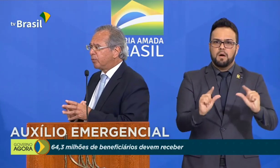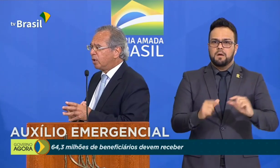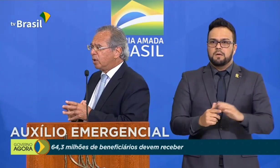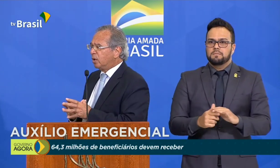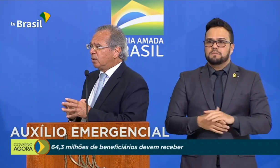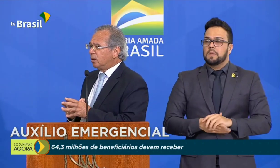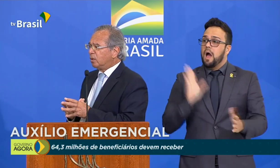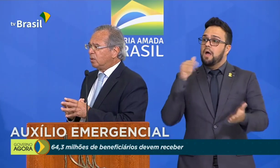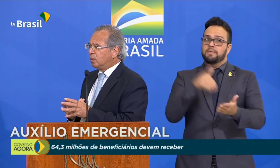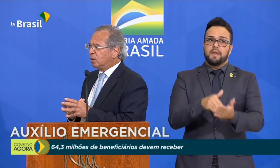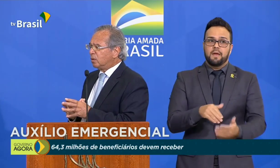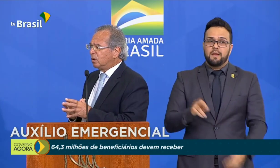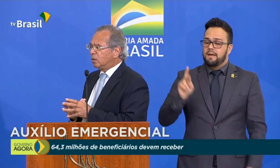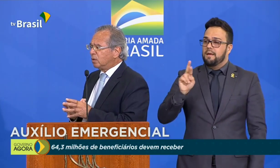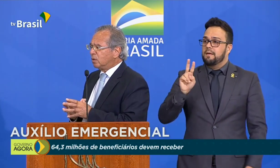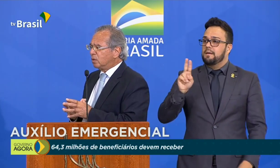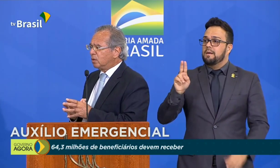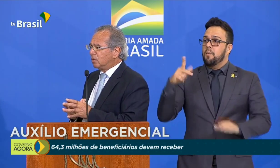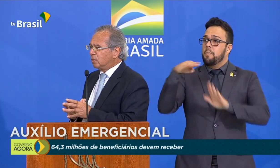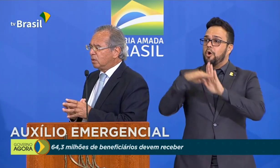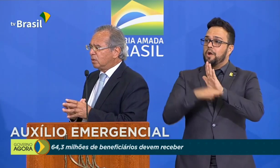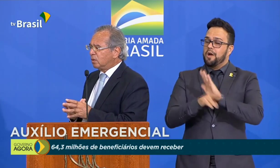Brasil.